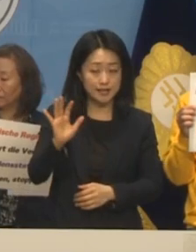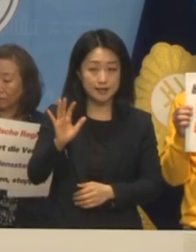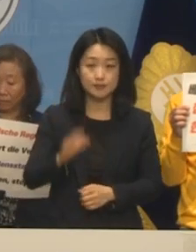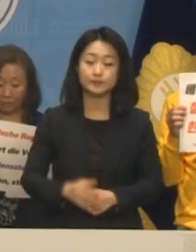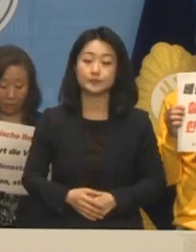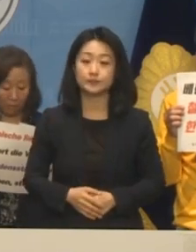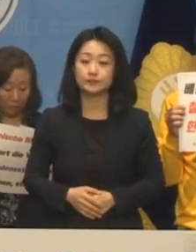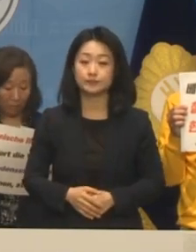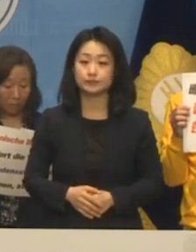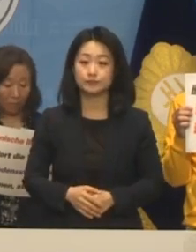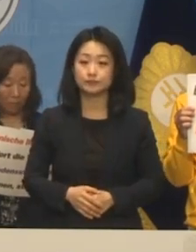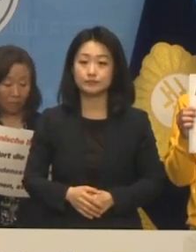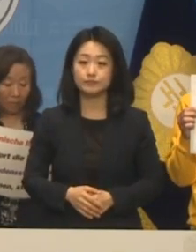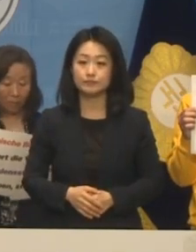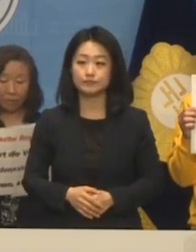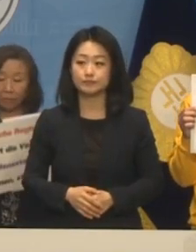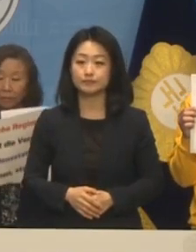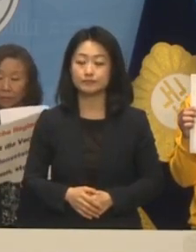앞에